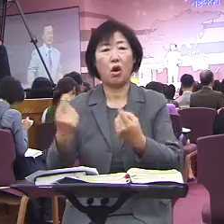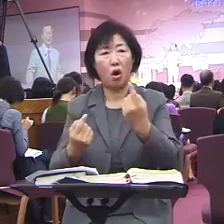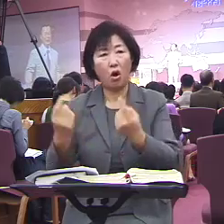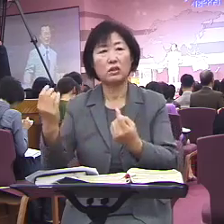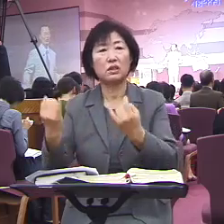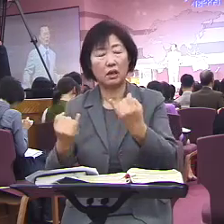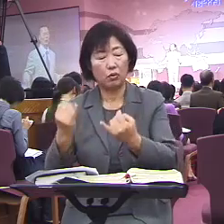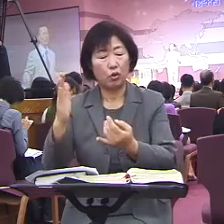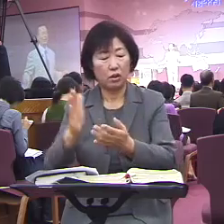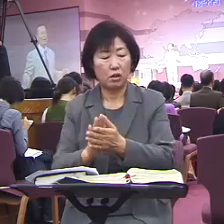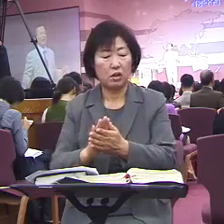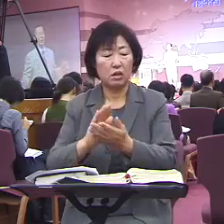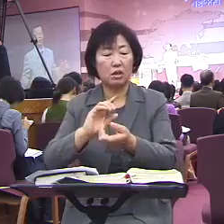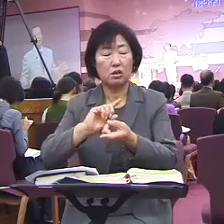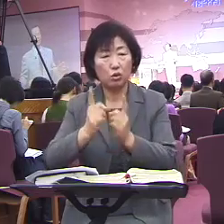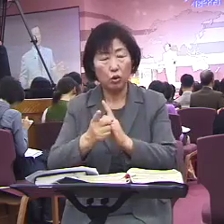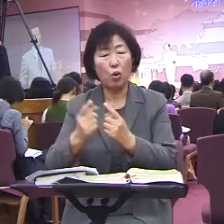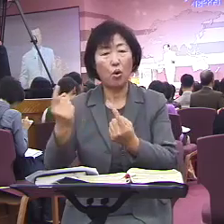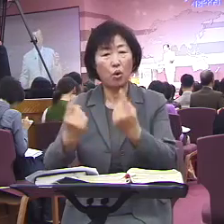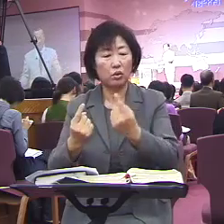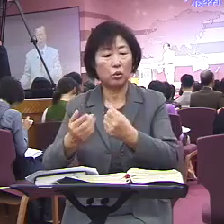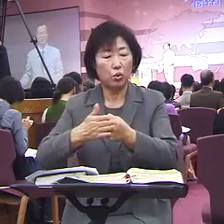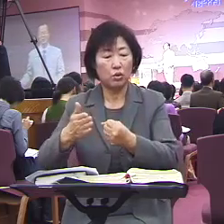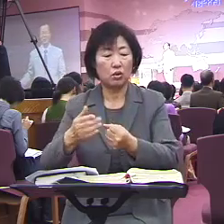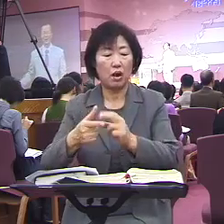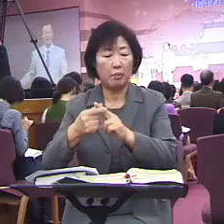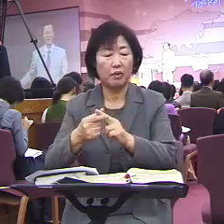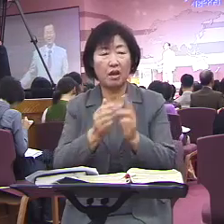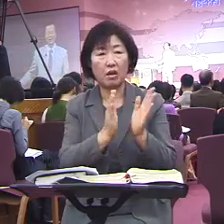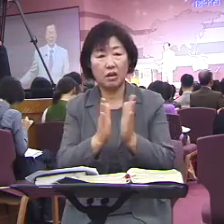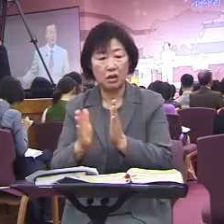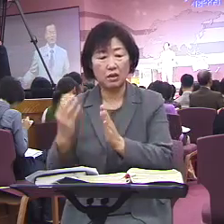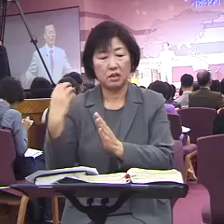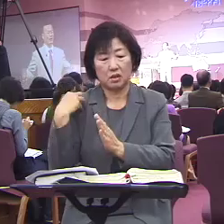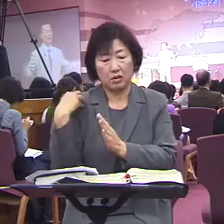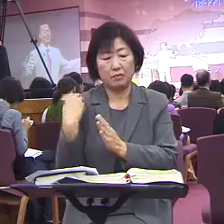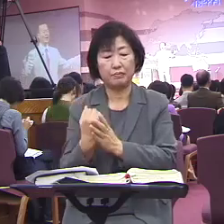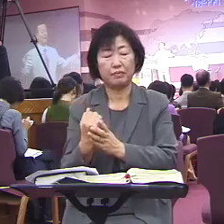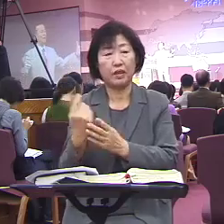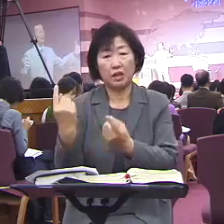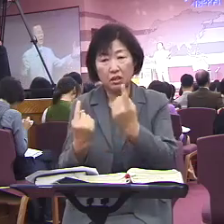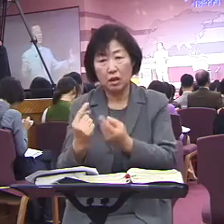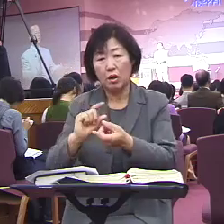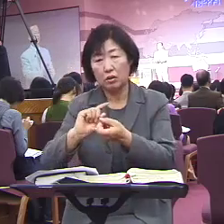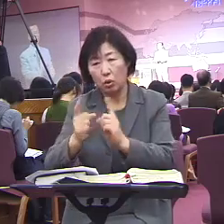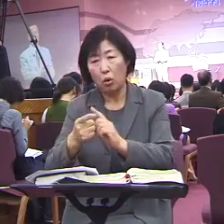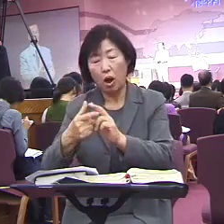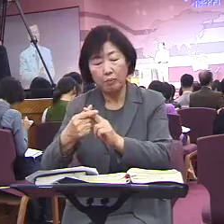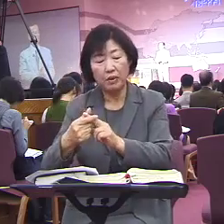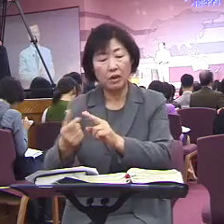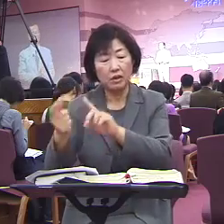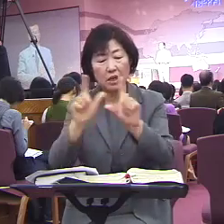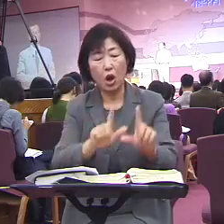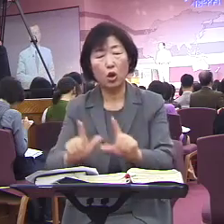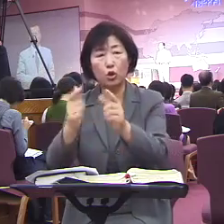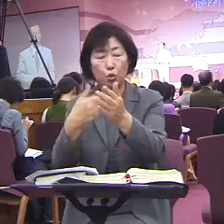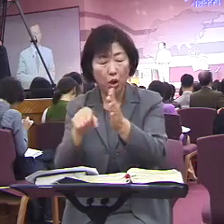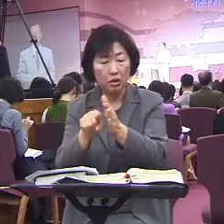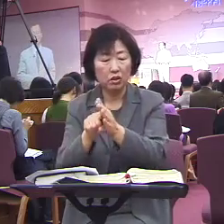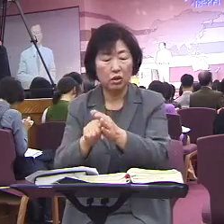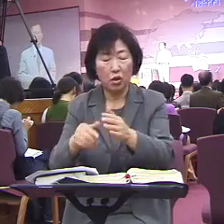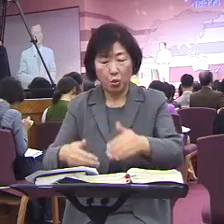알려주시면서 형제로서 우리가 갖추어야 되는 책임이 무엇인가, 형제가 함께 살기 위해서